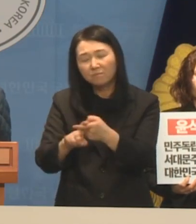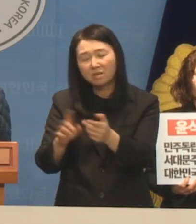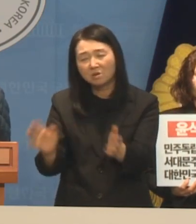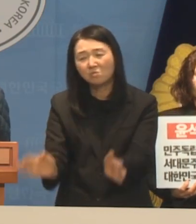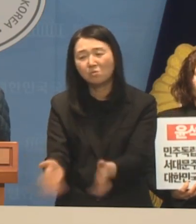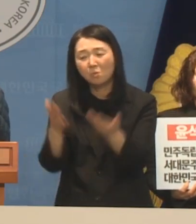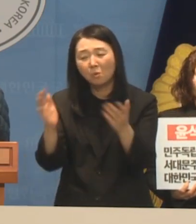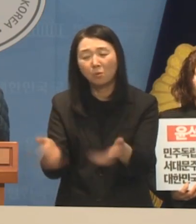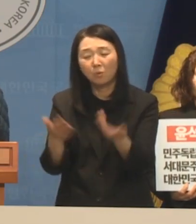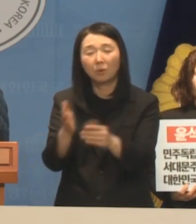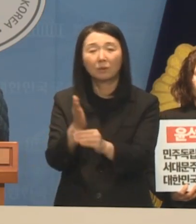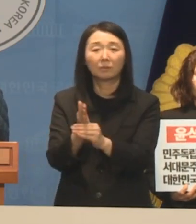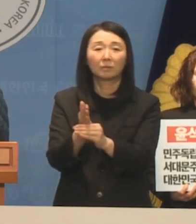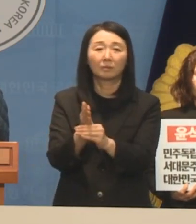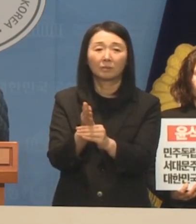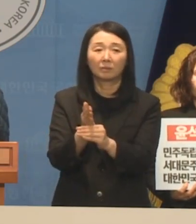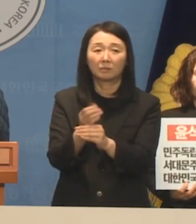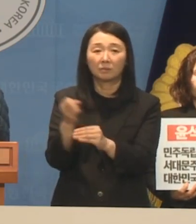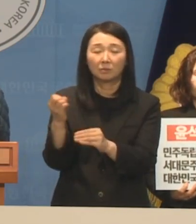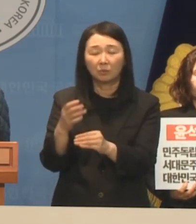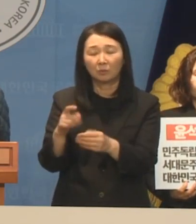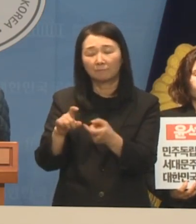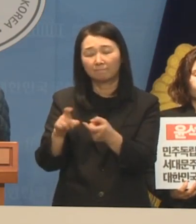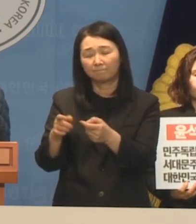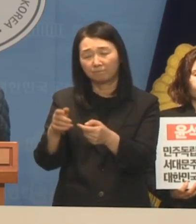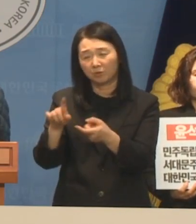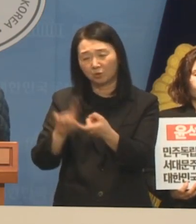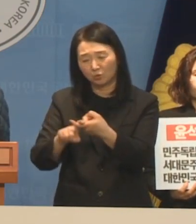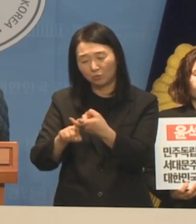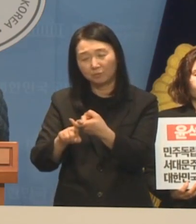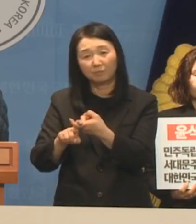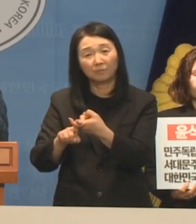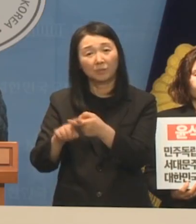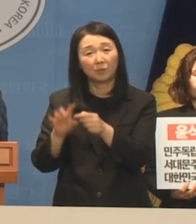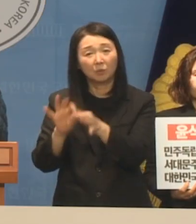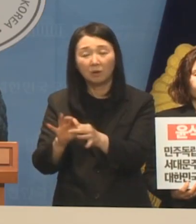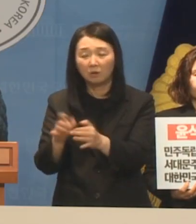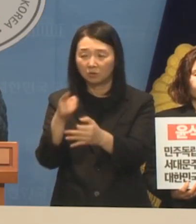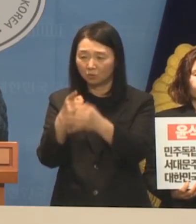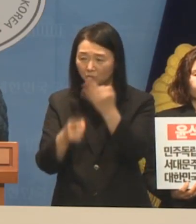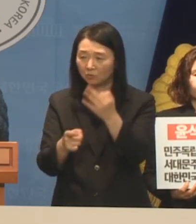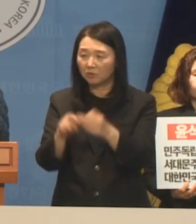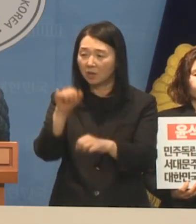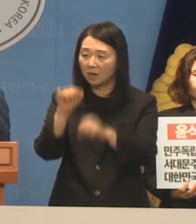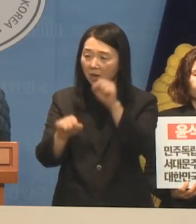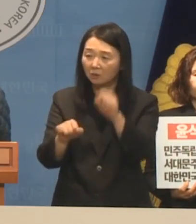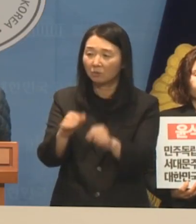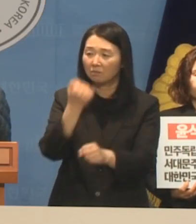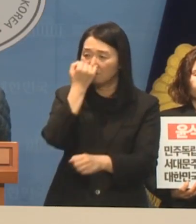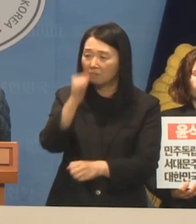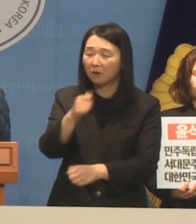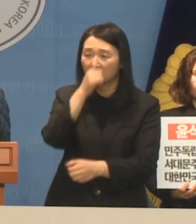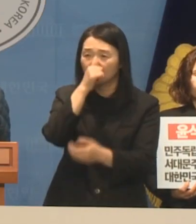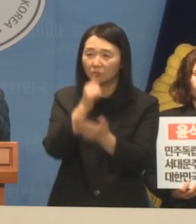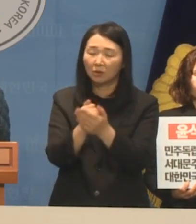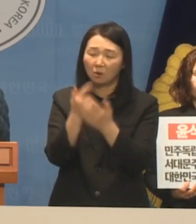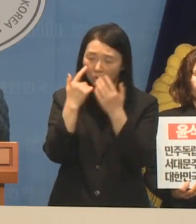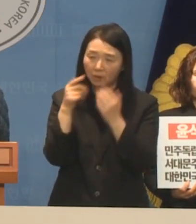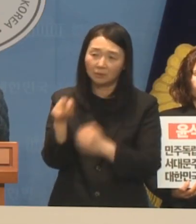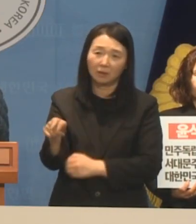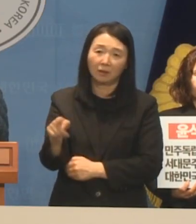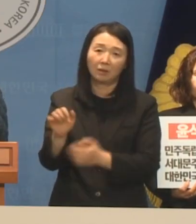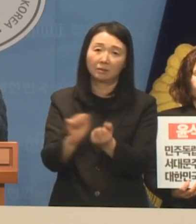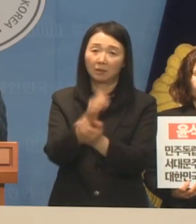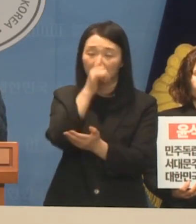선동하고 그 극우 세력들은 윤석열이가 저지른 뻔히 다 나와 있는 그런